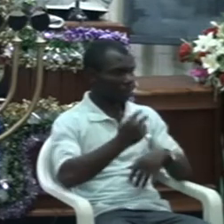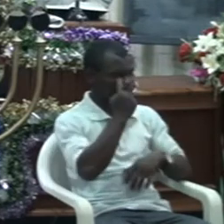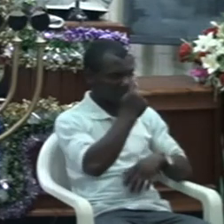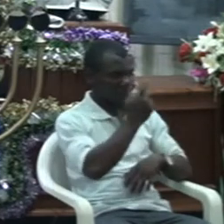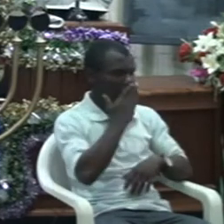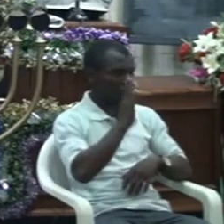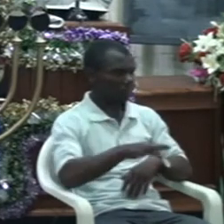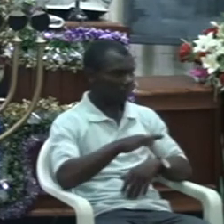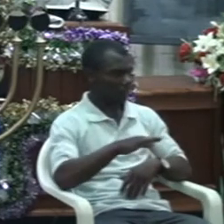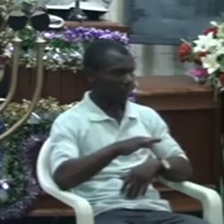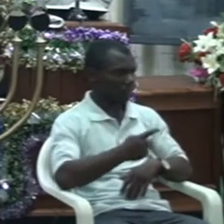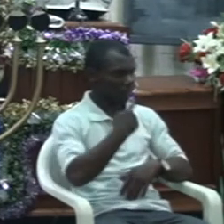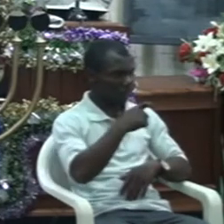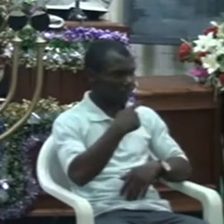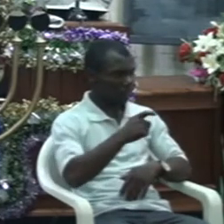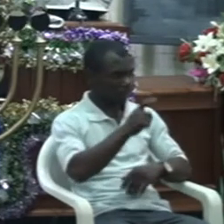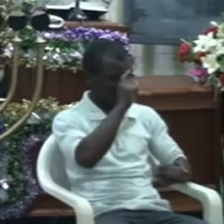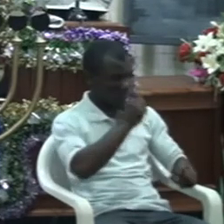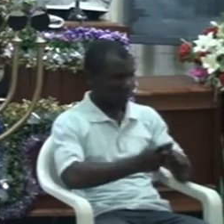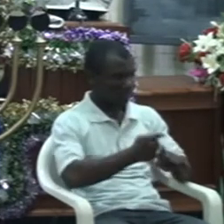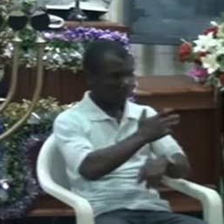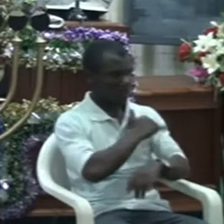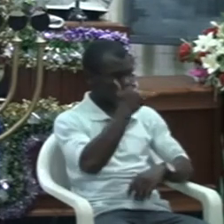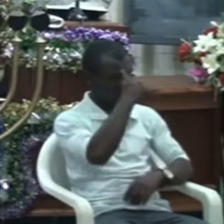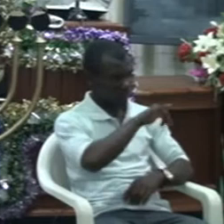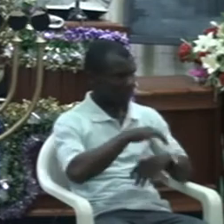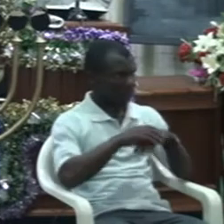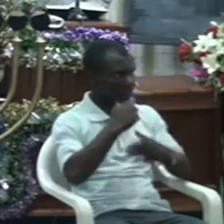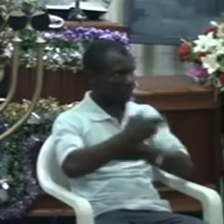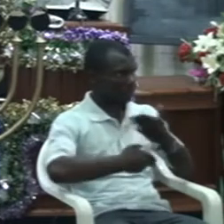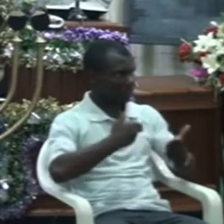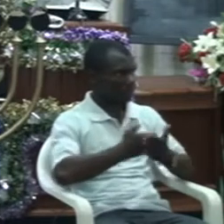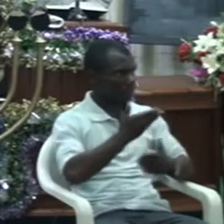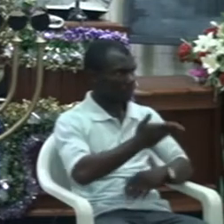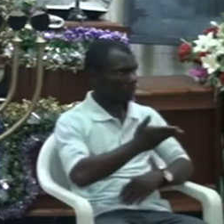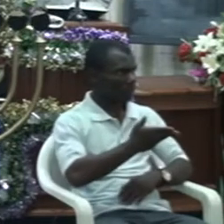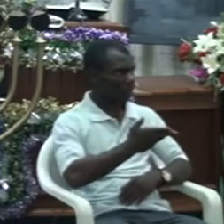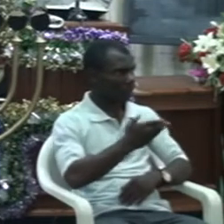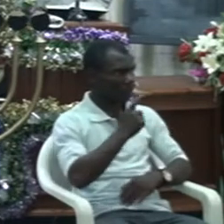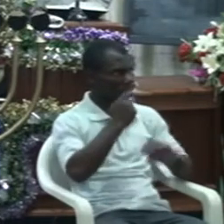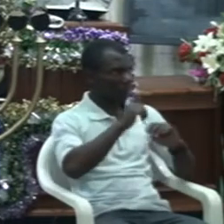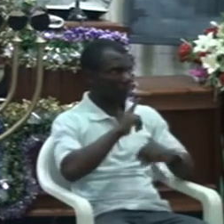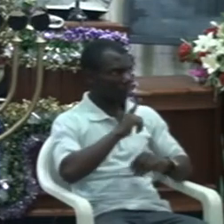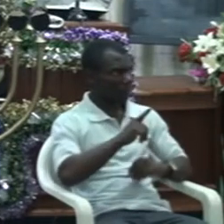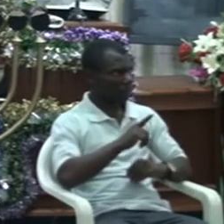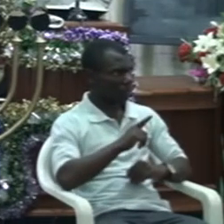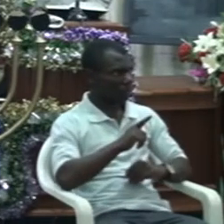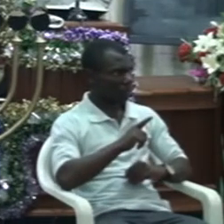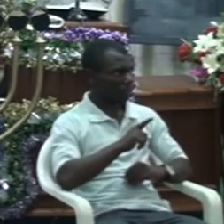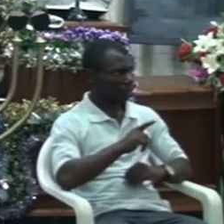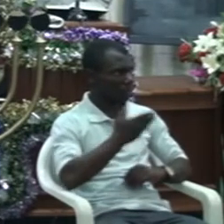Mabaya, Matukano, Kiburi, Upumbavu. Haya yote yaliyo maovu yanatoka